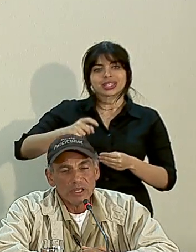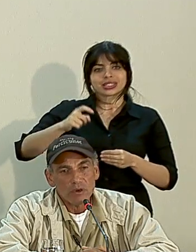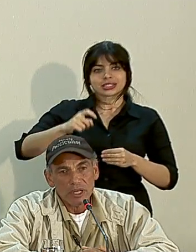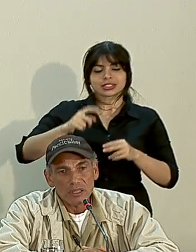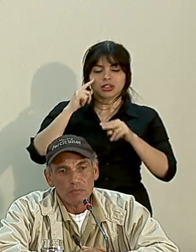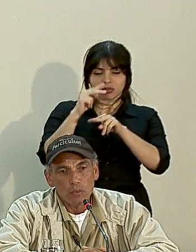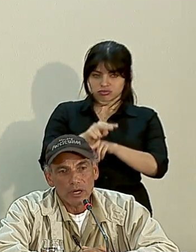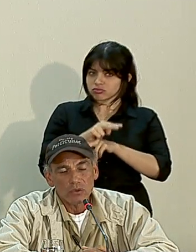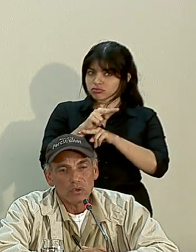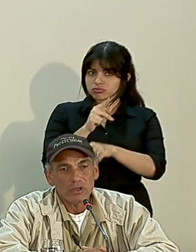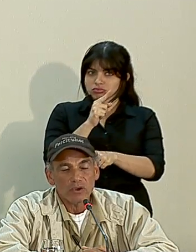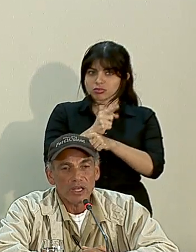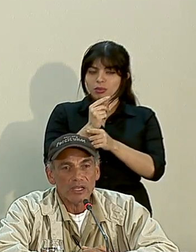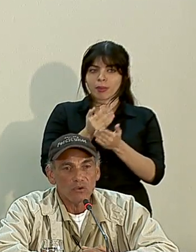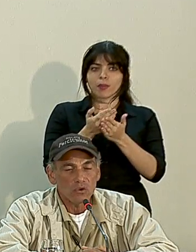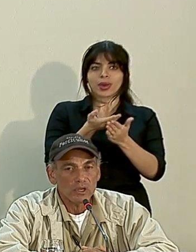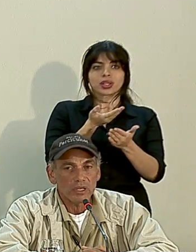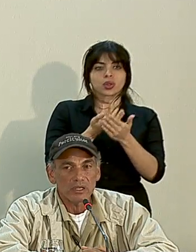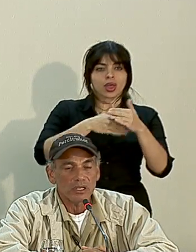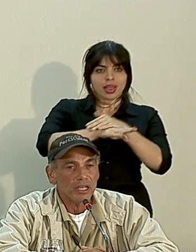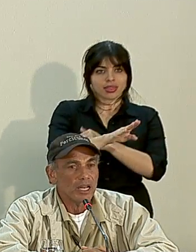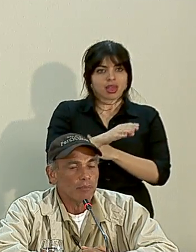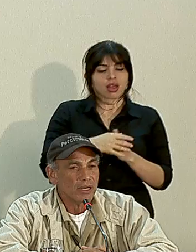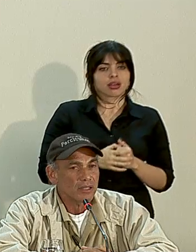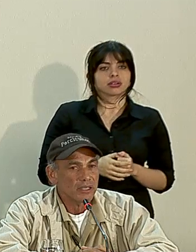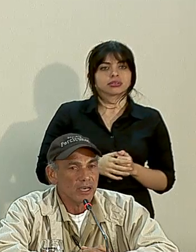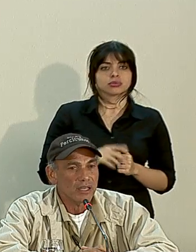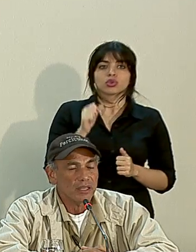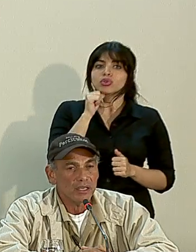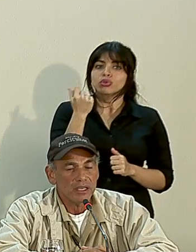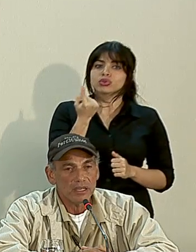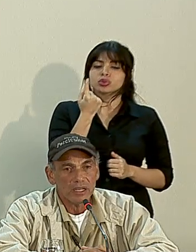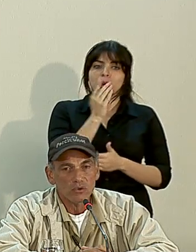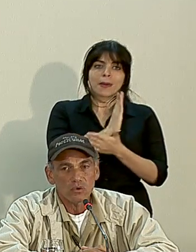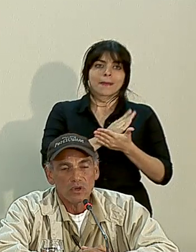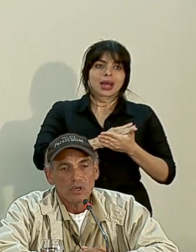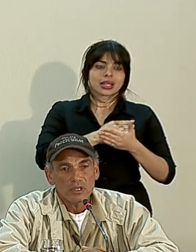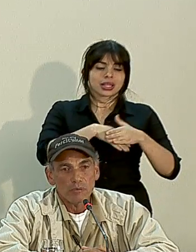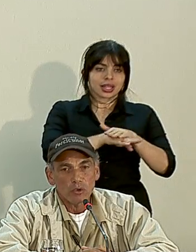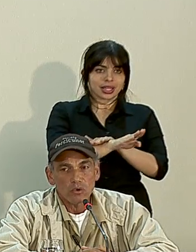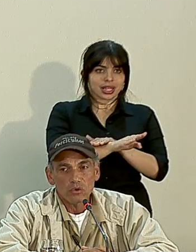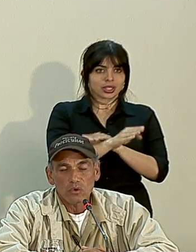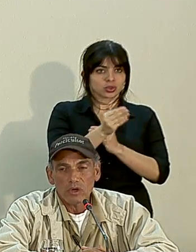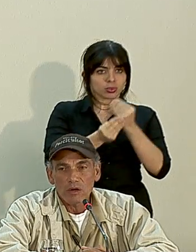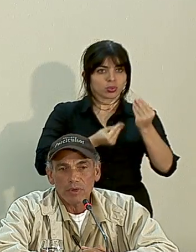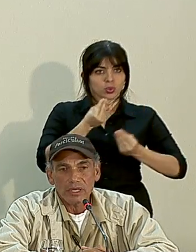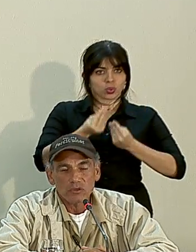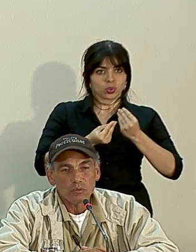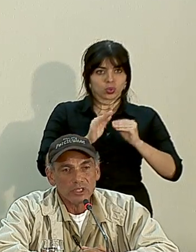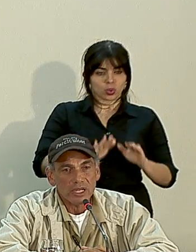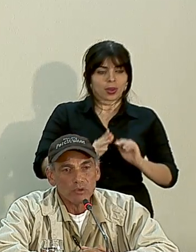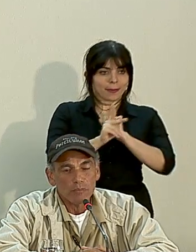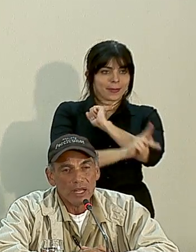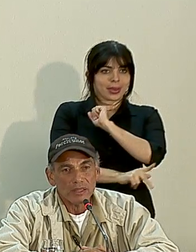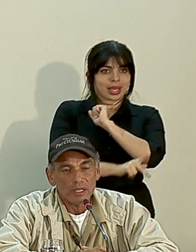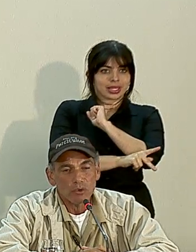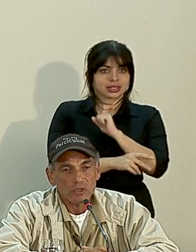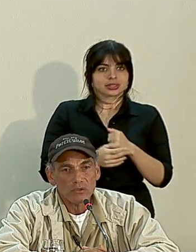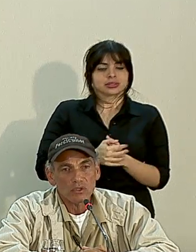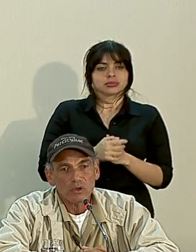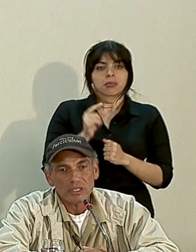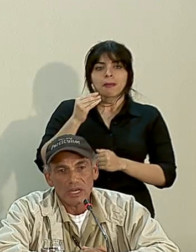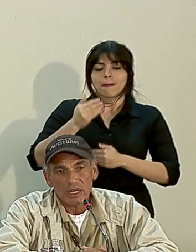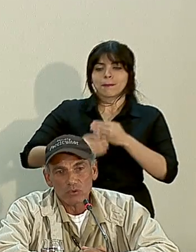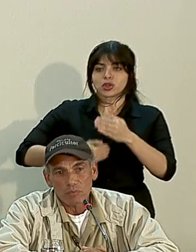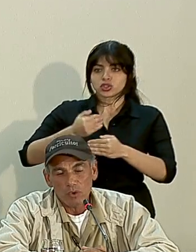inspeccione efectivamente en puerto de entrada y no en la parte ya de ingreso del producto al país, como sería una planta de